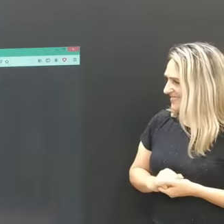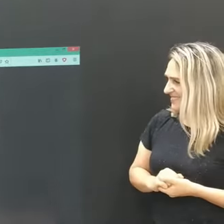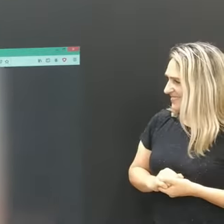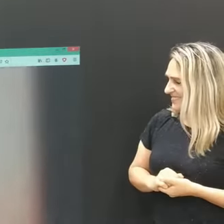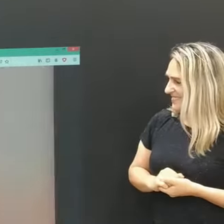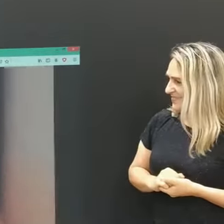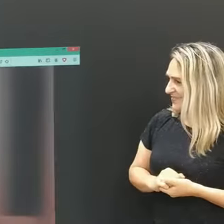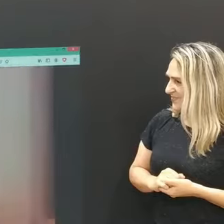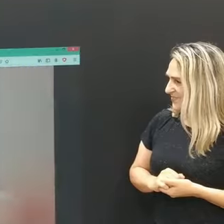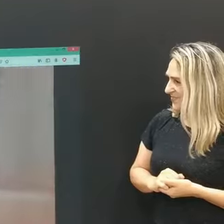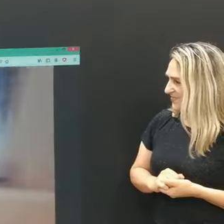templo aliviado.